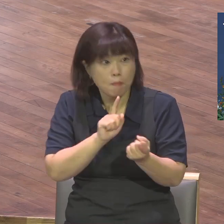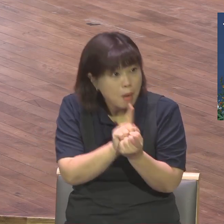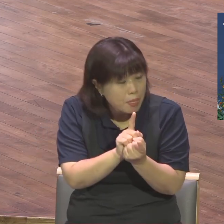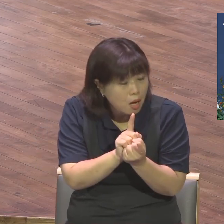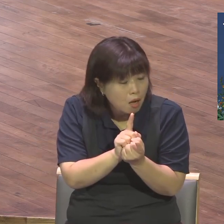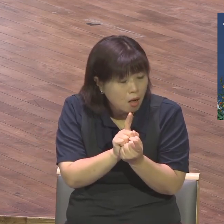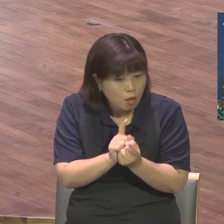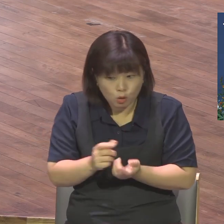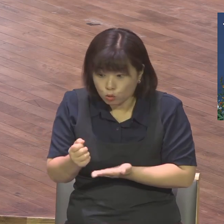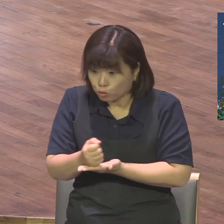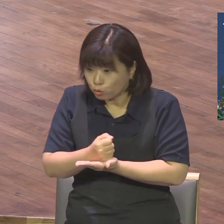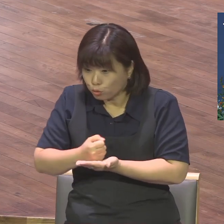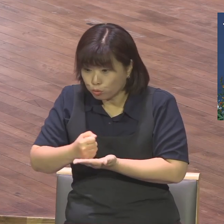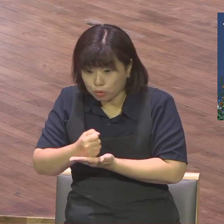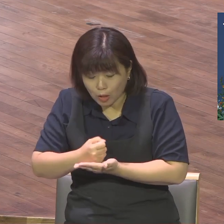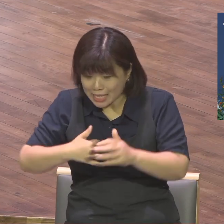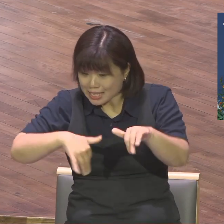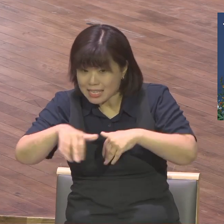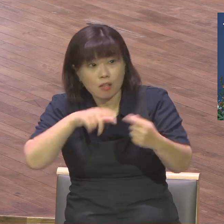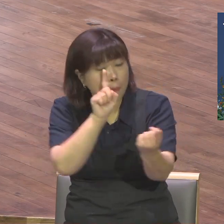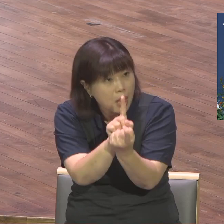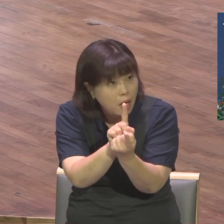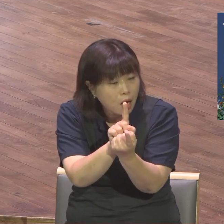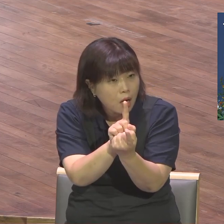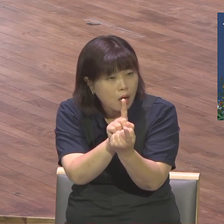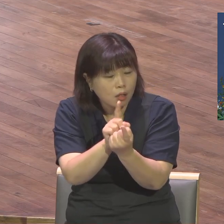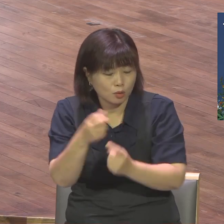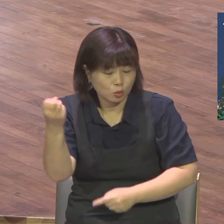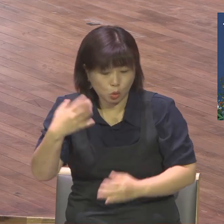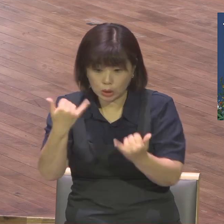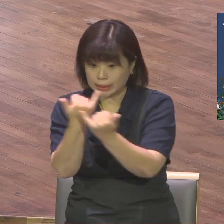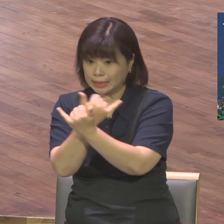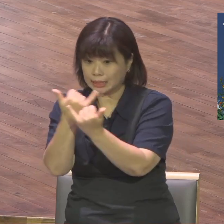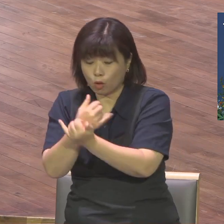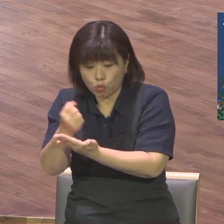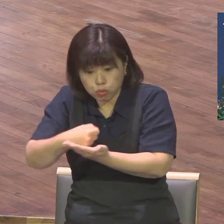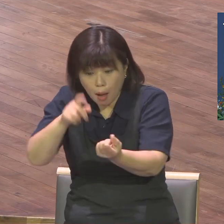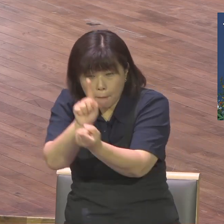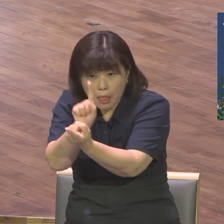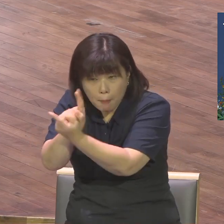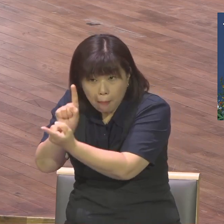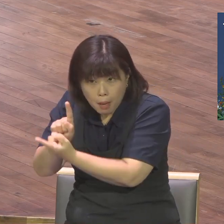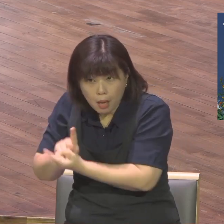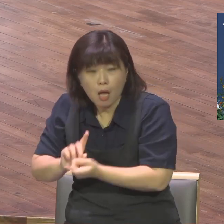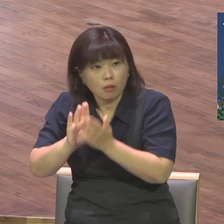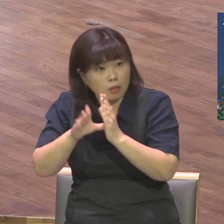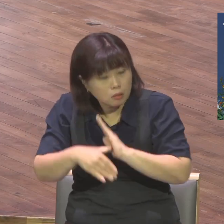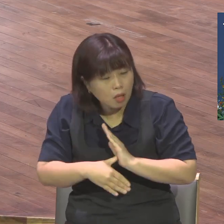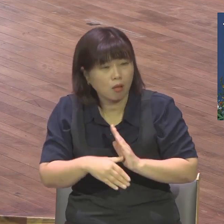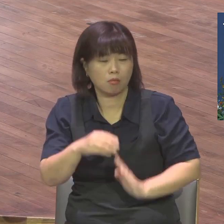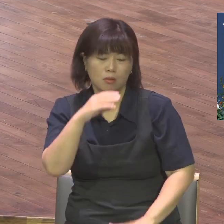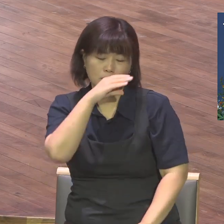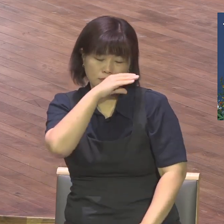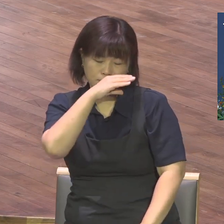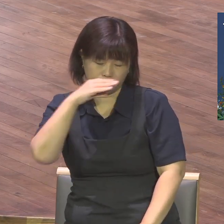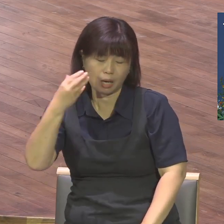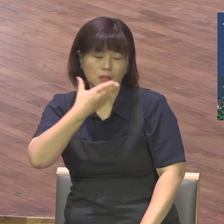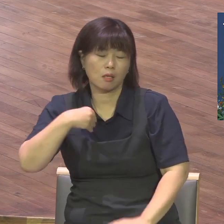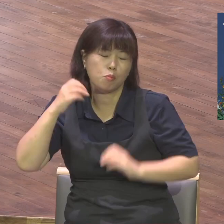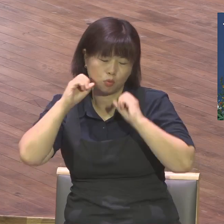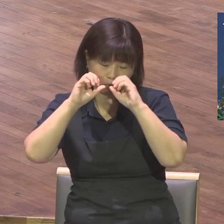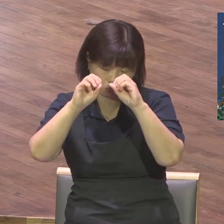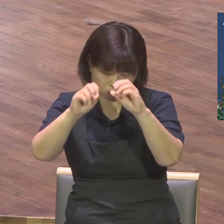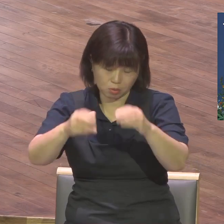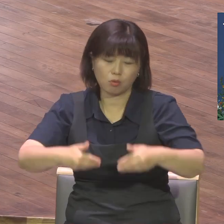만나겠어요. 또 지인들 일가 친척들 여러분 친구들 맨날 만나는 사람들 맨날 여러분 점포 찾아오는